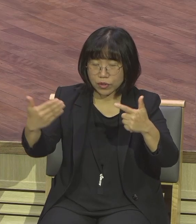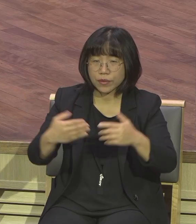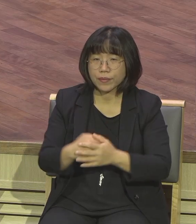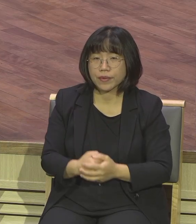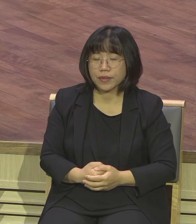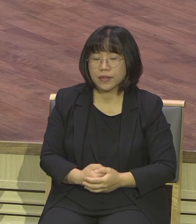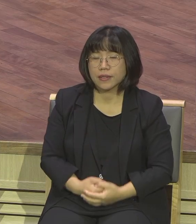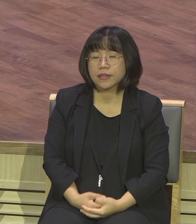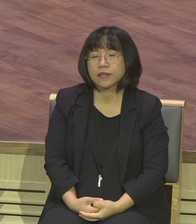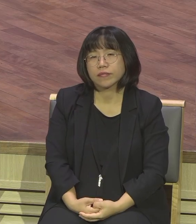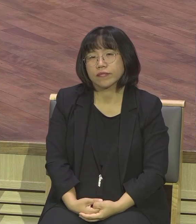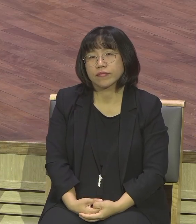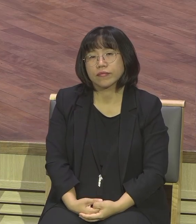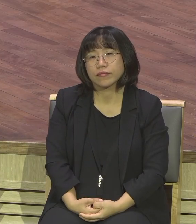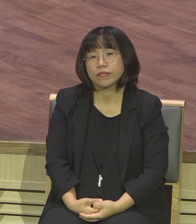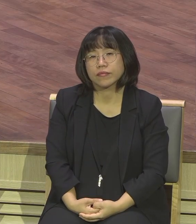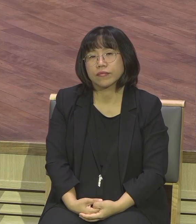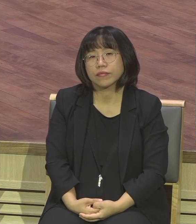사람들이 뭐요?